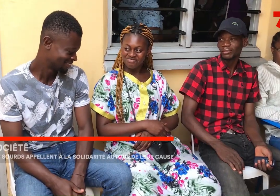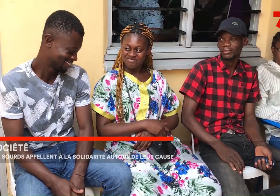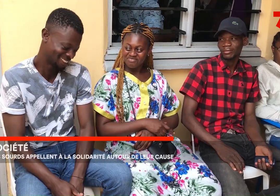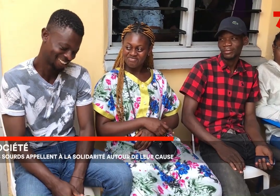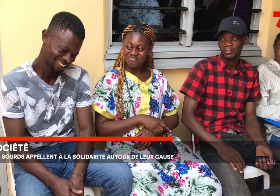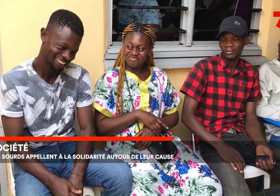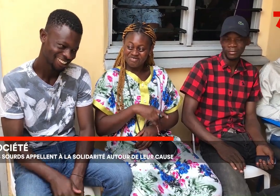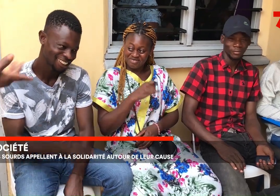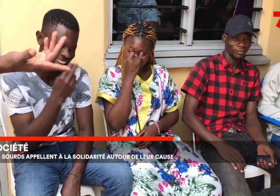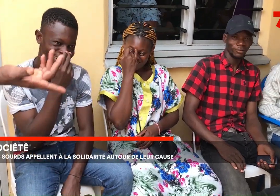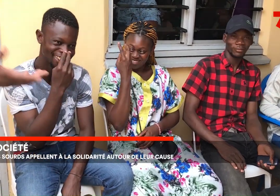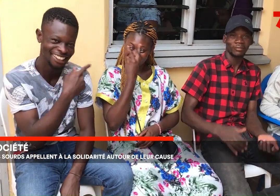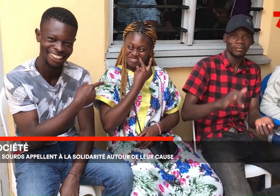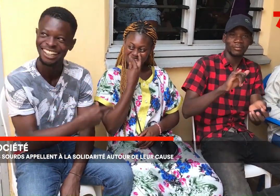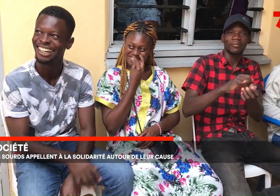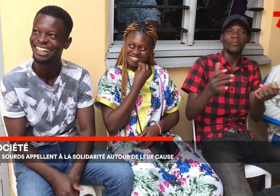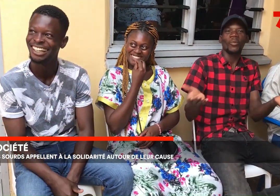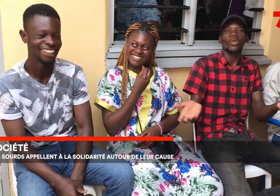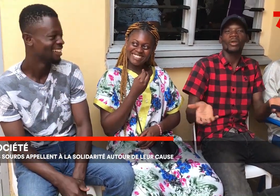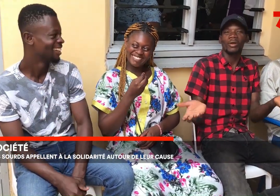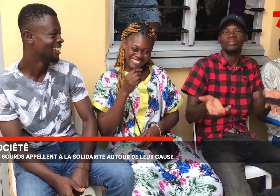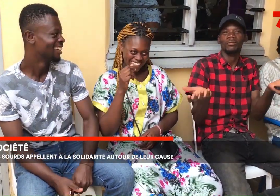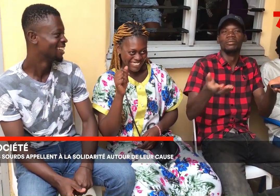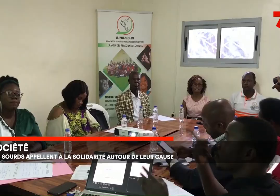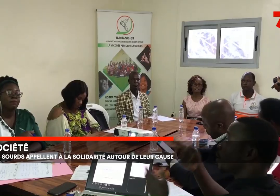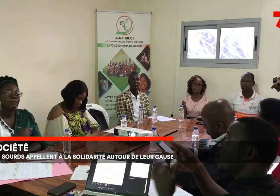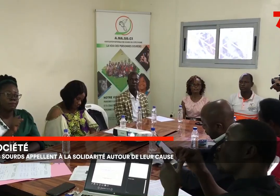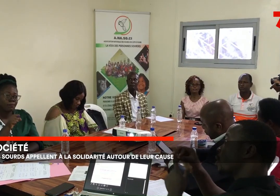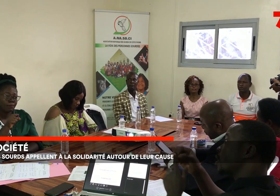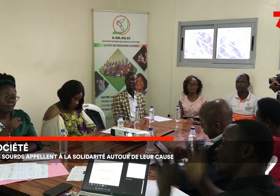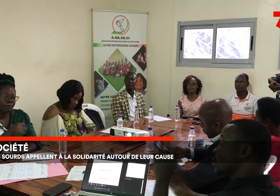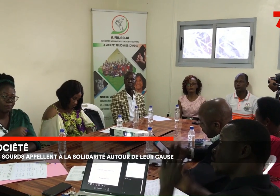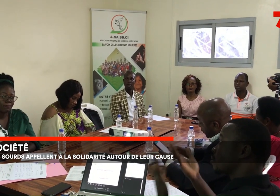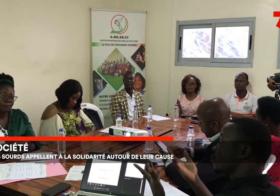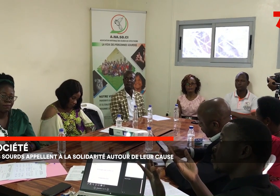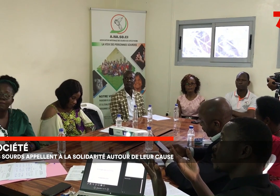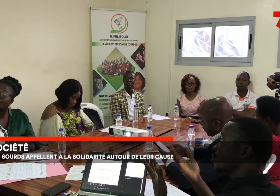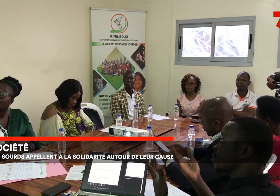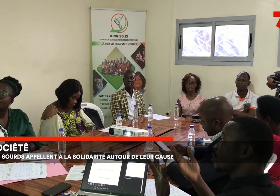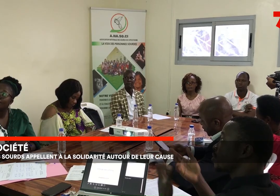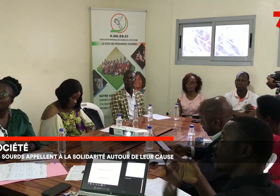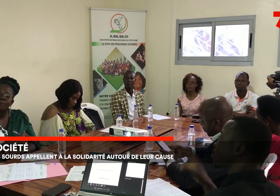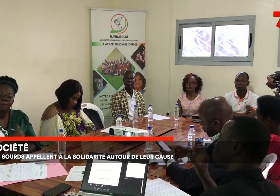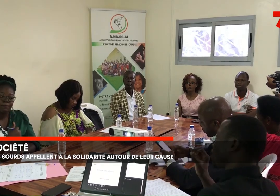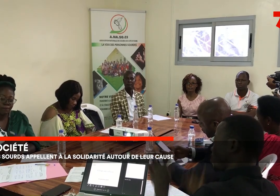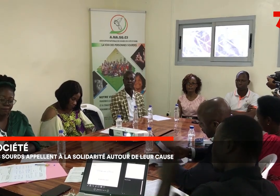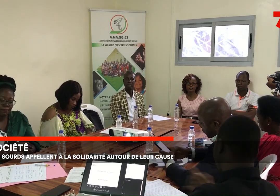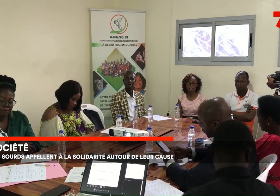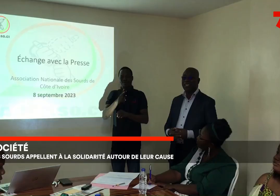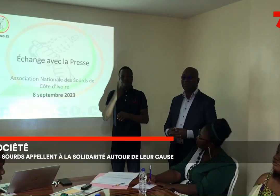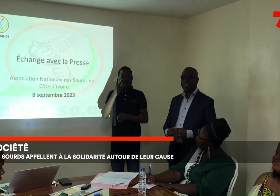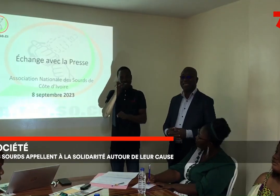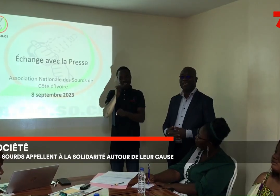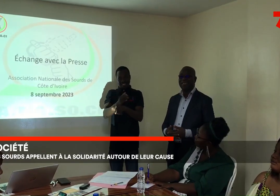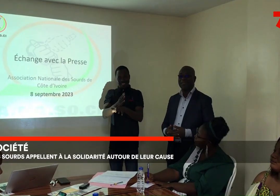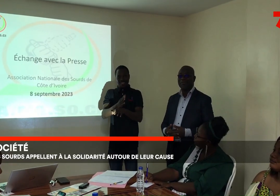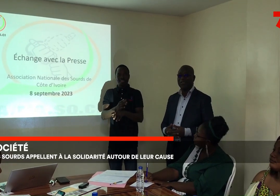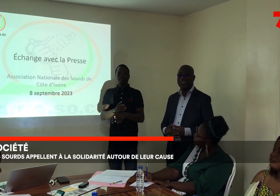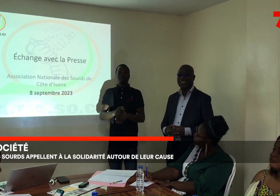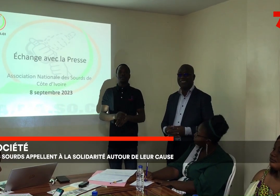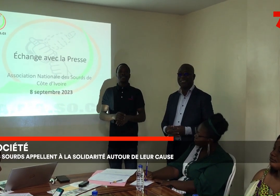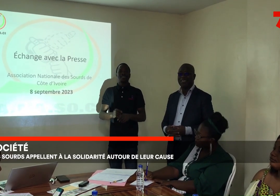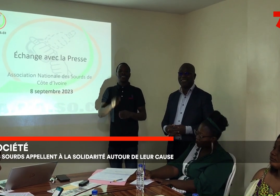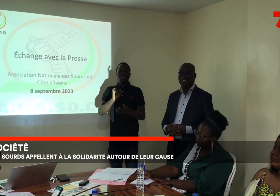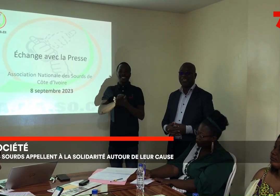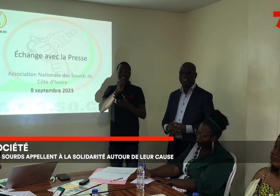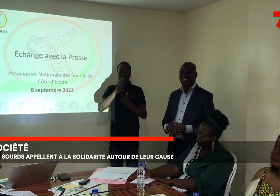En prélude à la journée internationale des Sourds qui aura lieu le 23 septembre prochain, l'Association nationale des Sourds de Côte d'Ivoire a animé